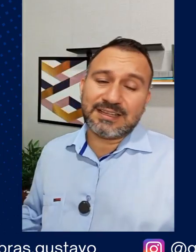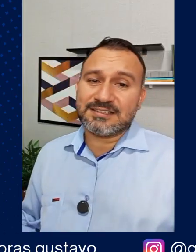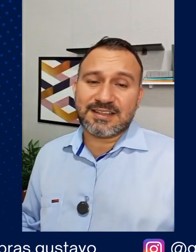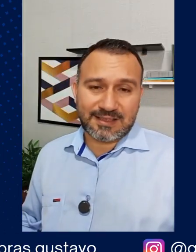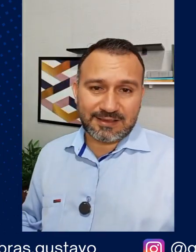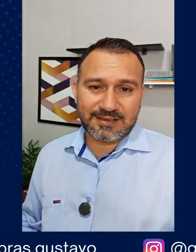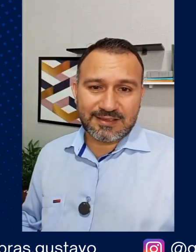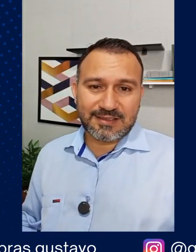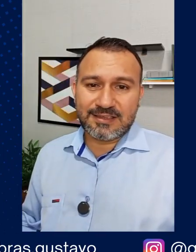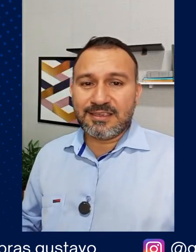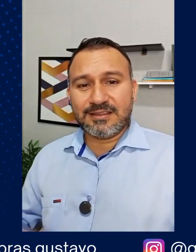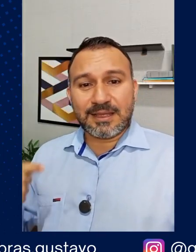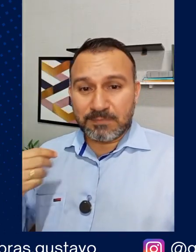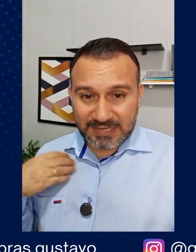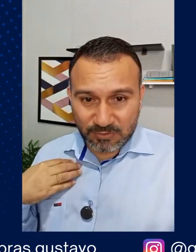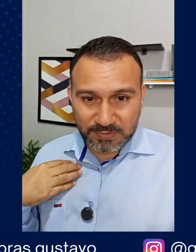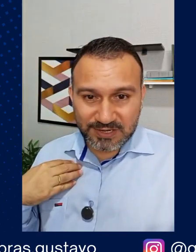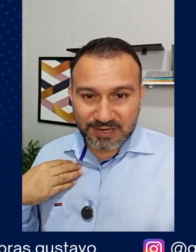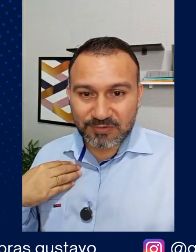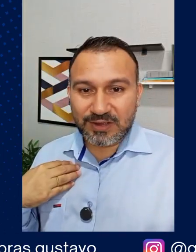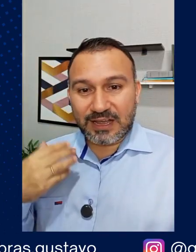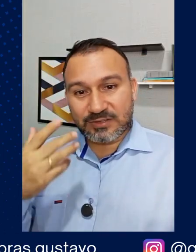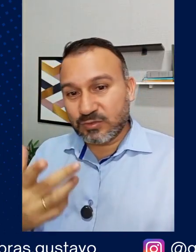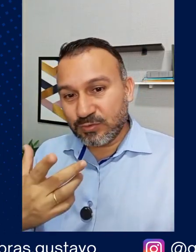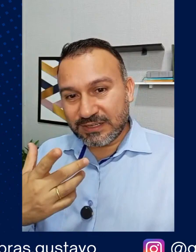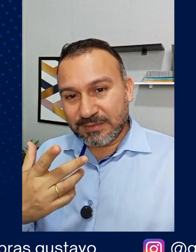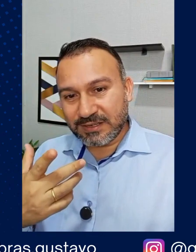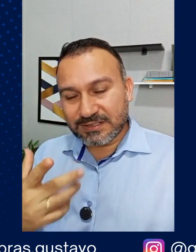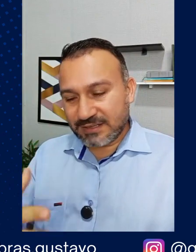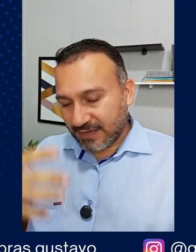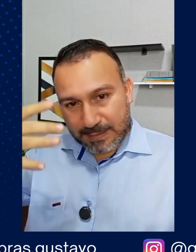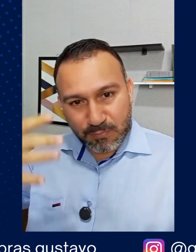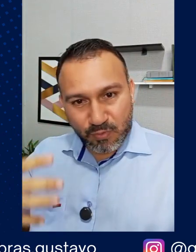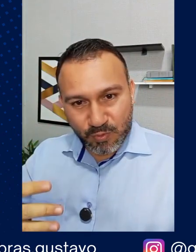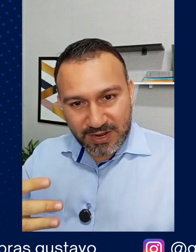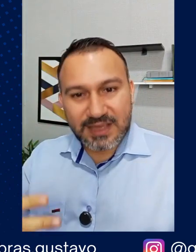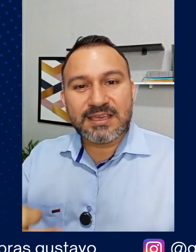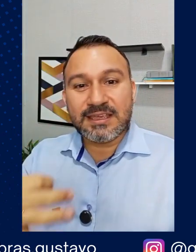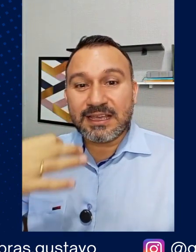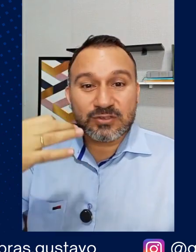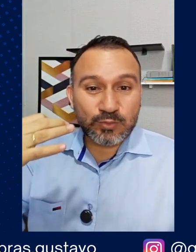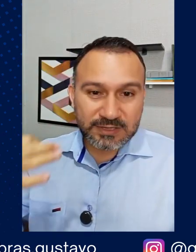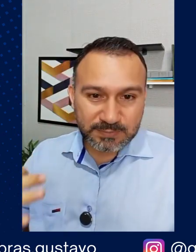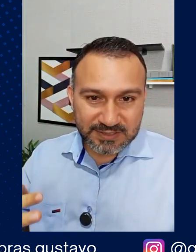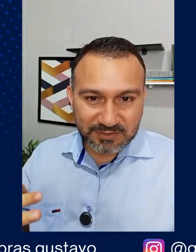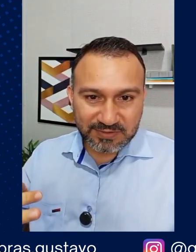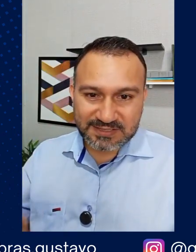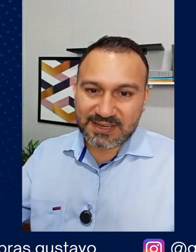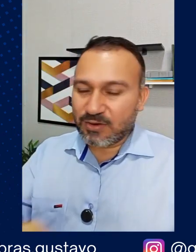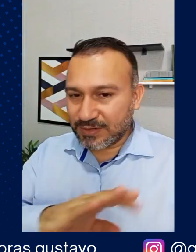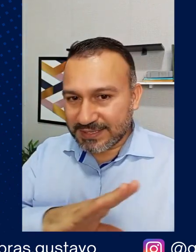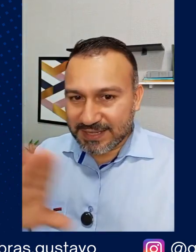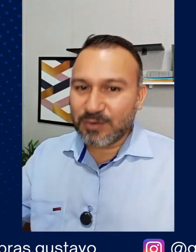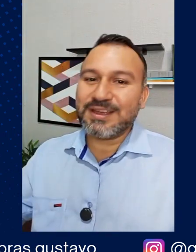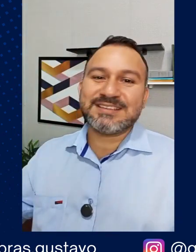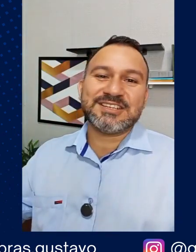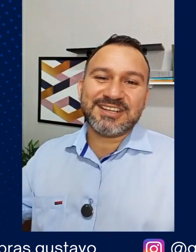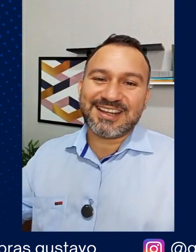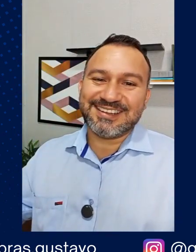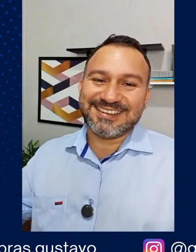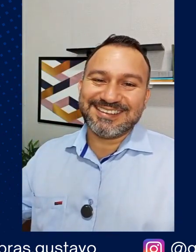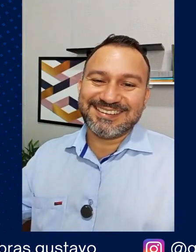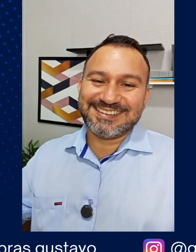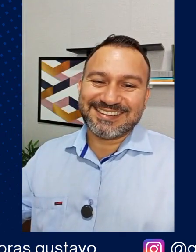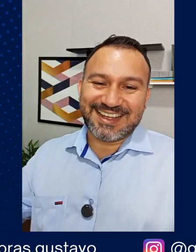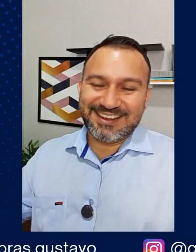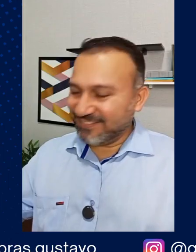você sinalizar. E, na minha opinião, a sua Libras é boa e a sua expressão facial não é